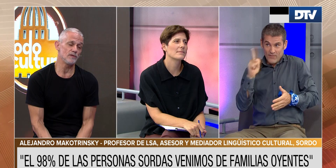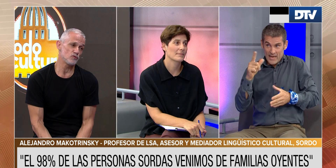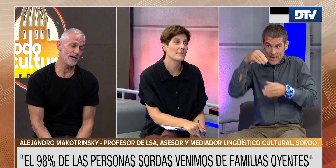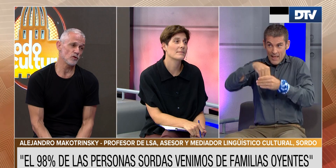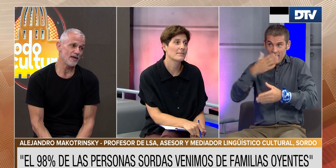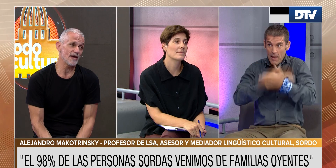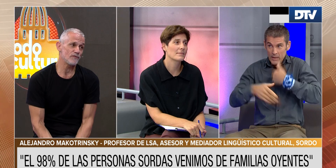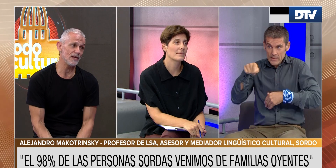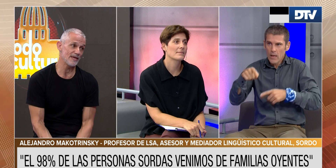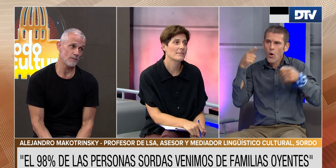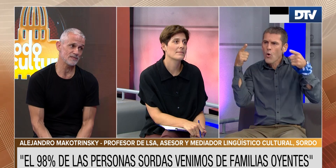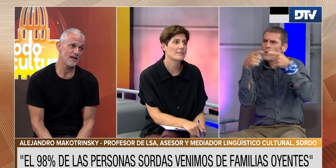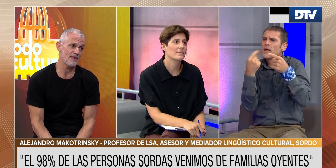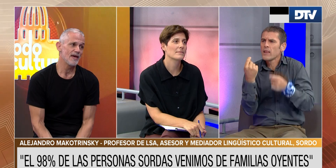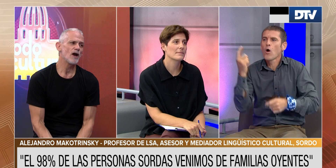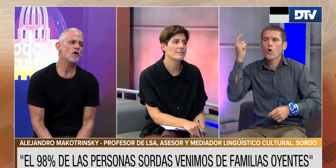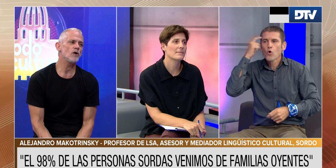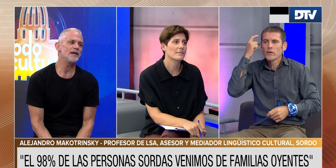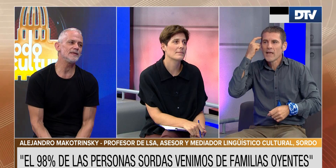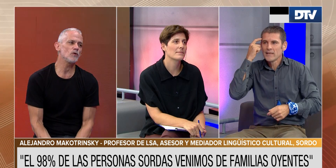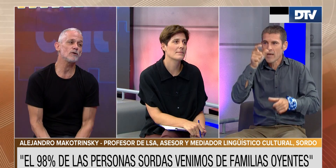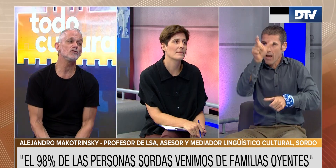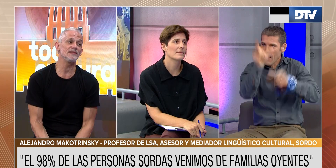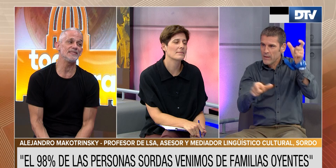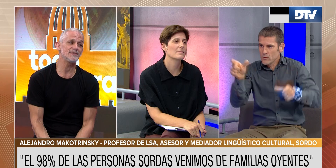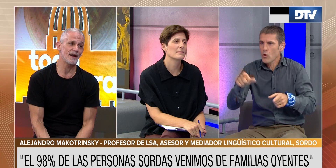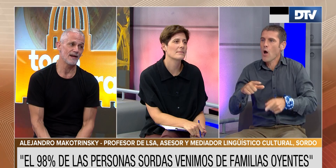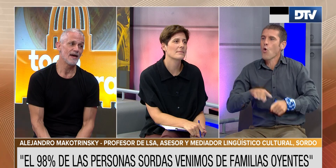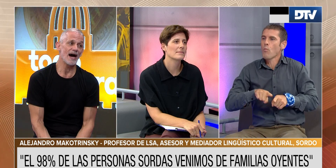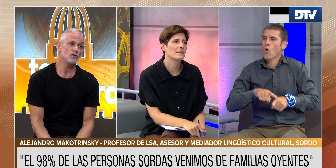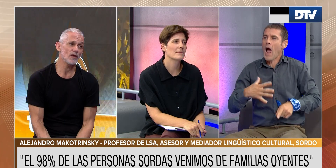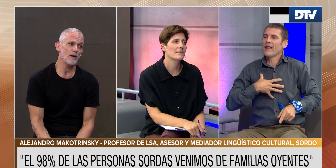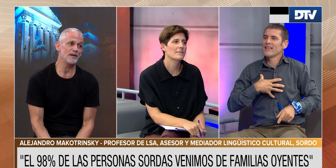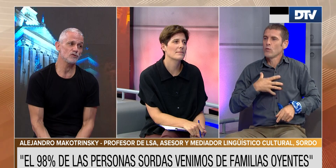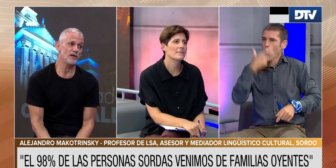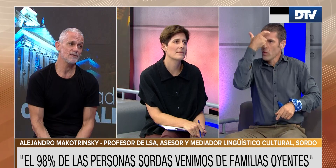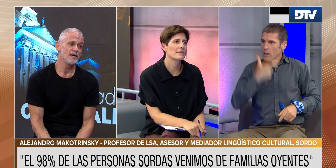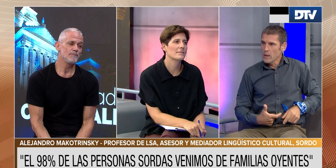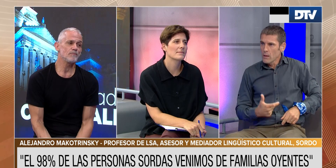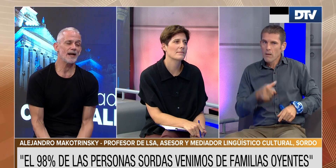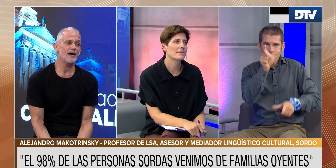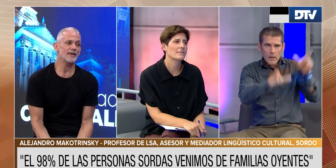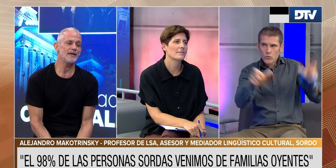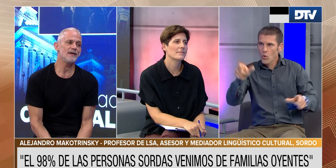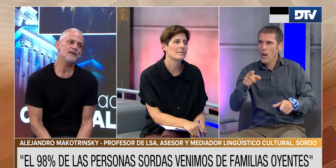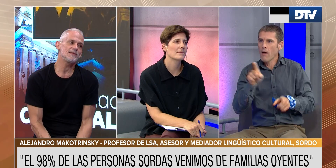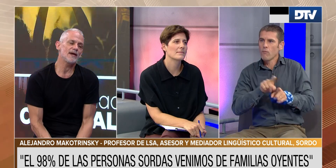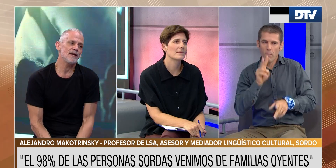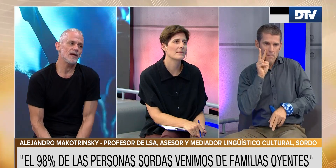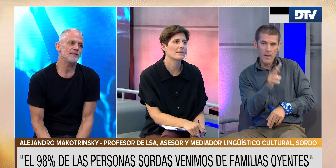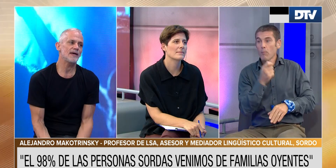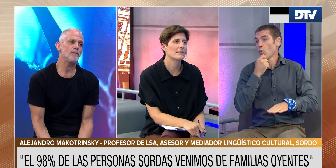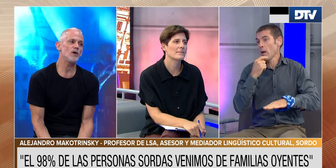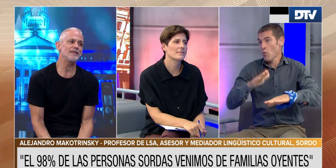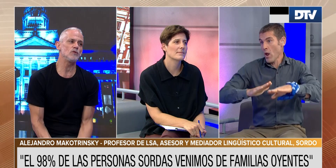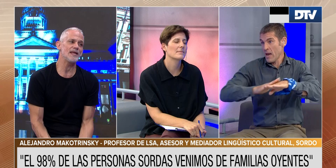estamos luchando desde AFIL, Discapacidad, con el objetivo de concientizar a todas las personas para que